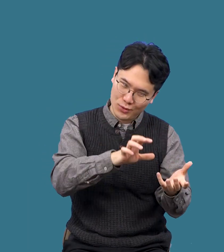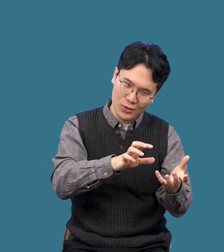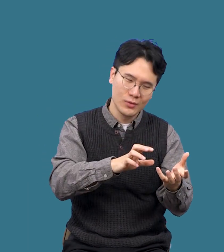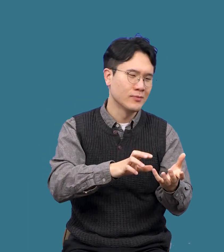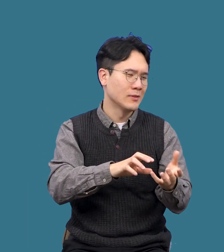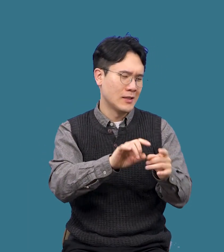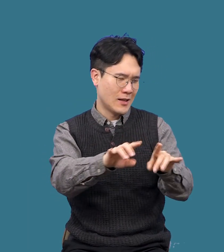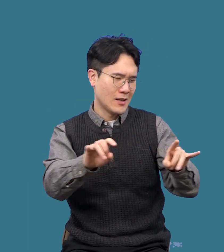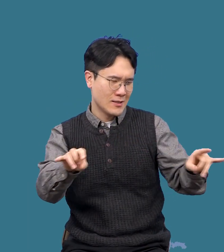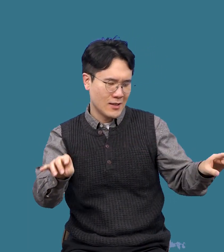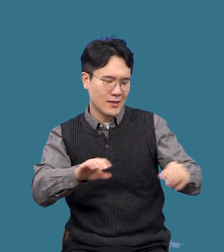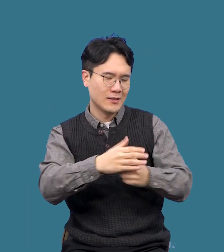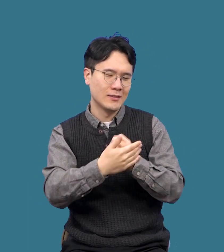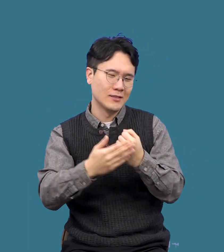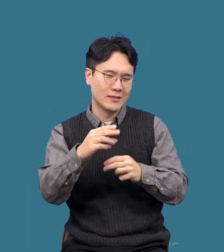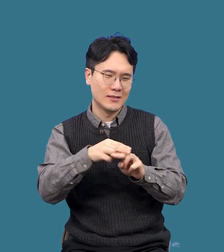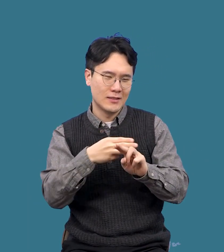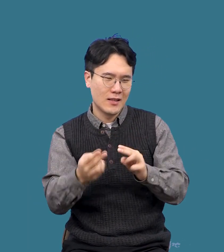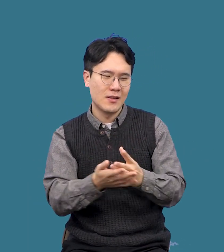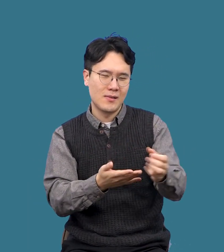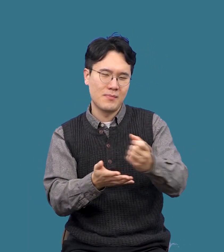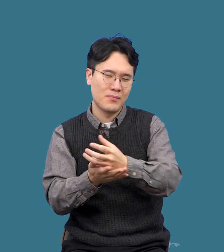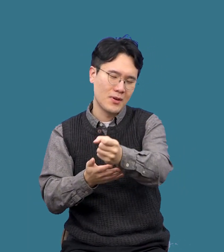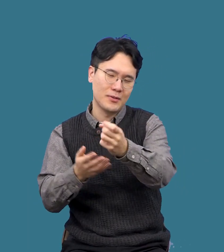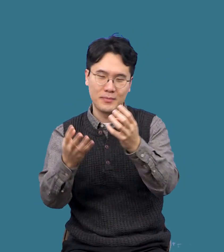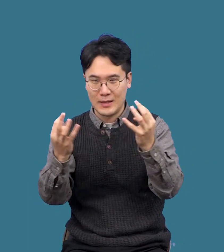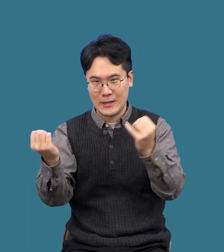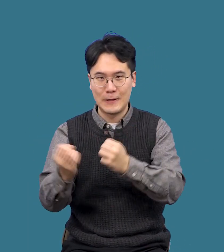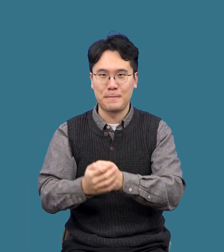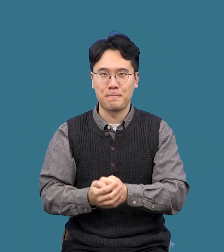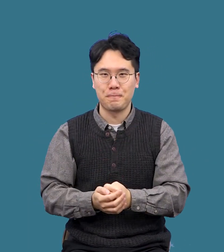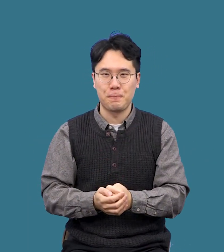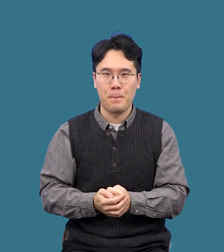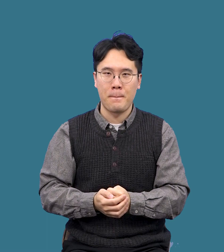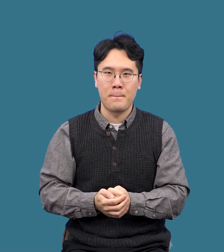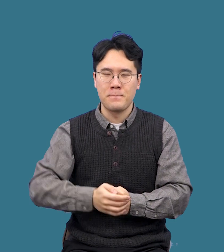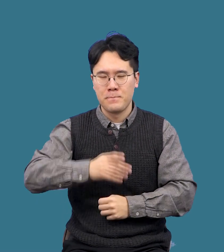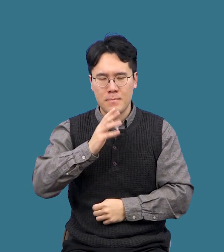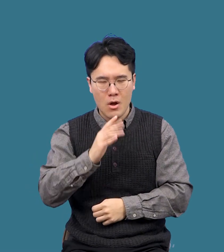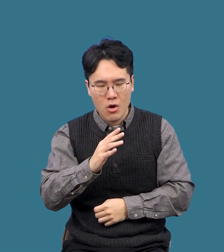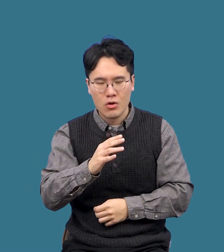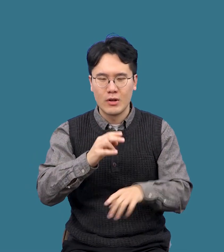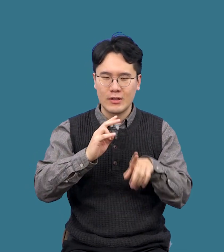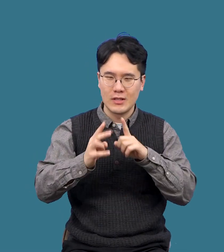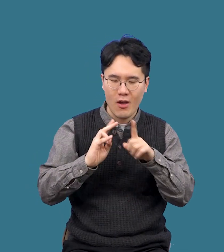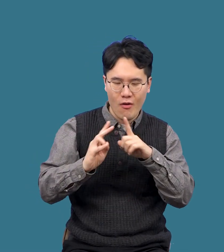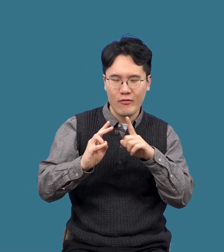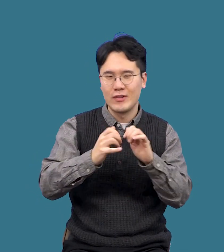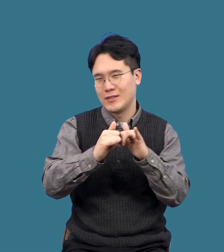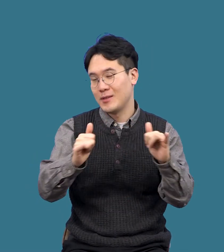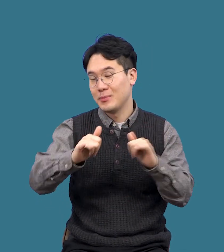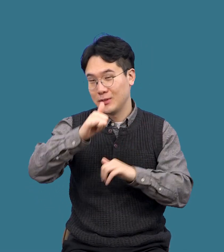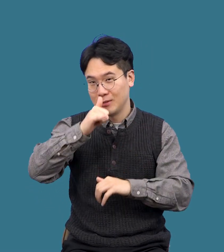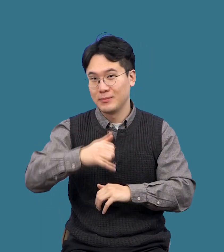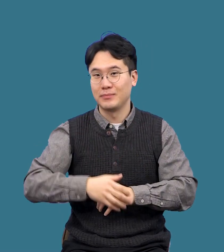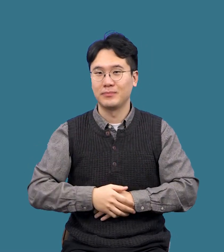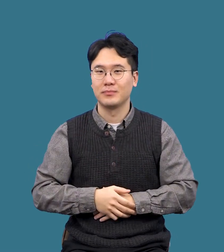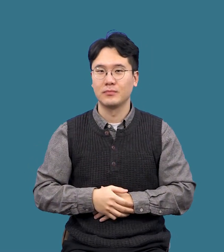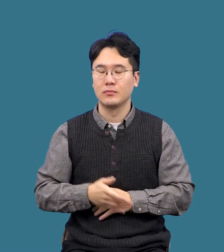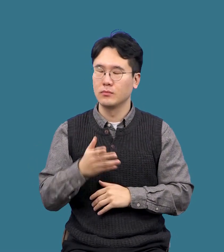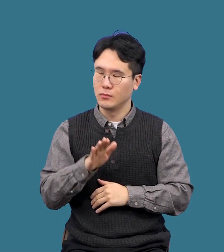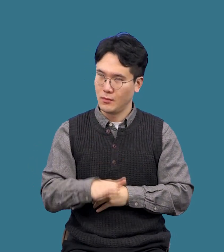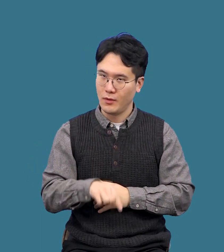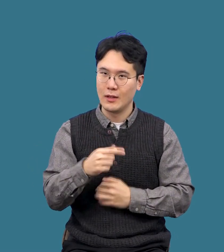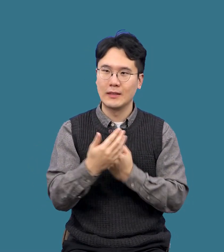그리스도인들이 많이 존재하고 있었습니다. 방언과 예언을 하는 사람들이 많았습니다. 그러나 그 은사